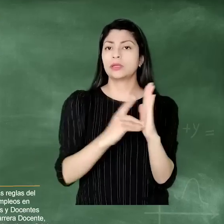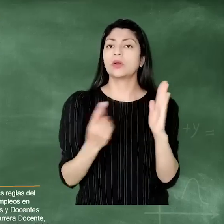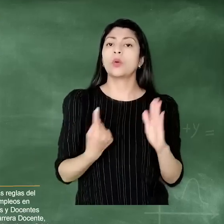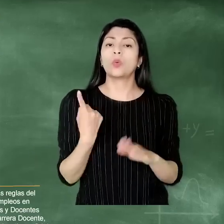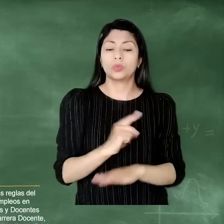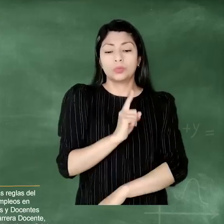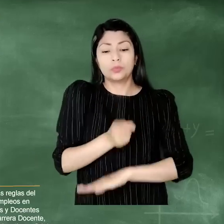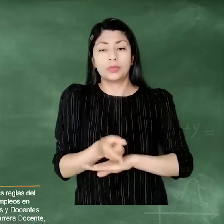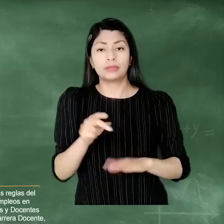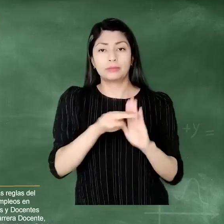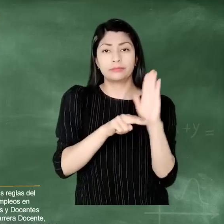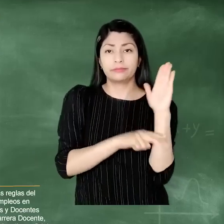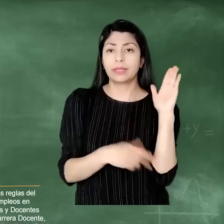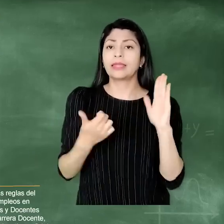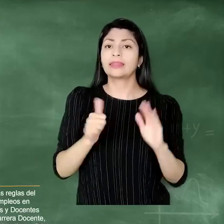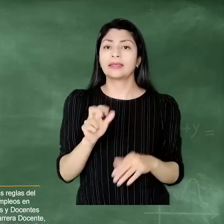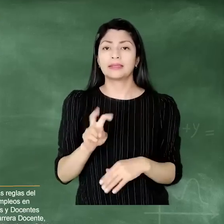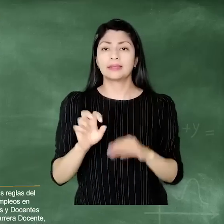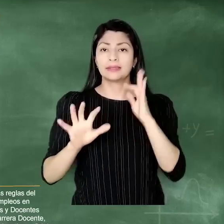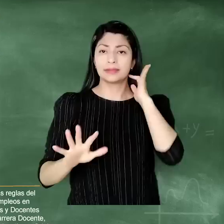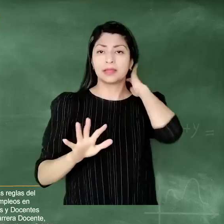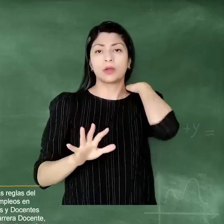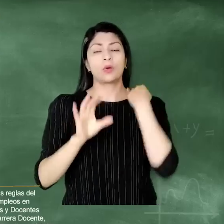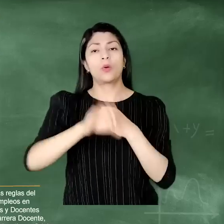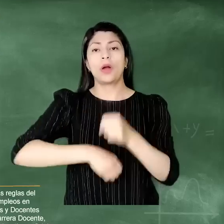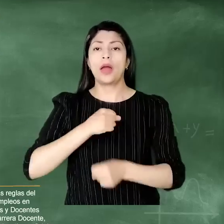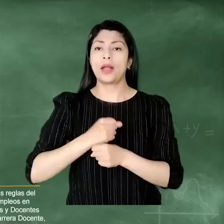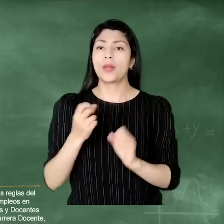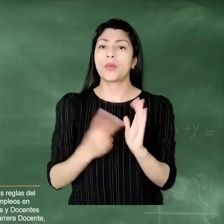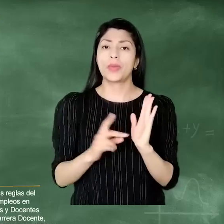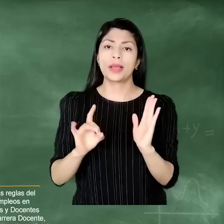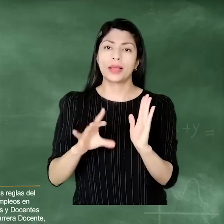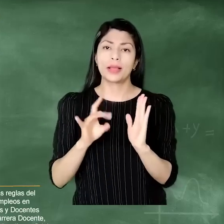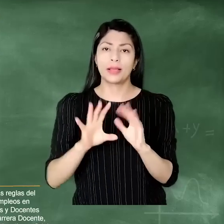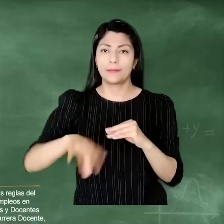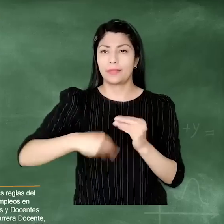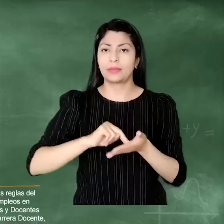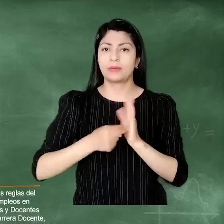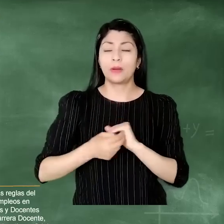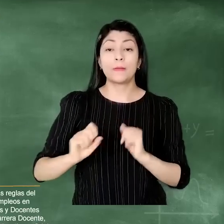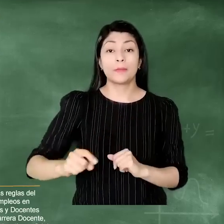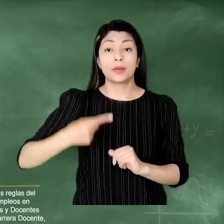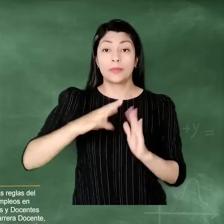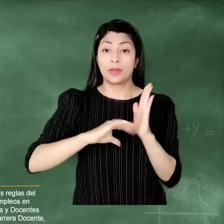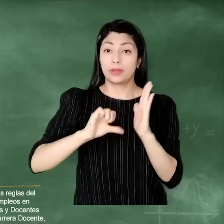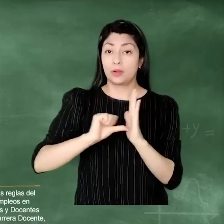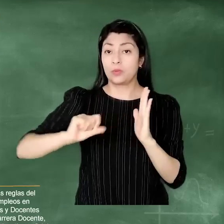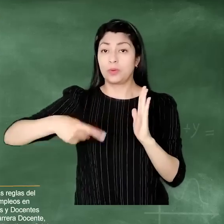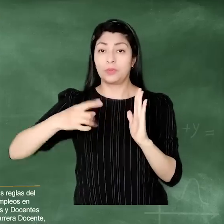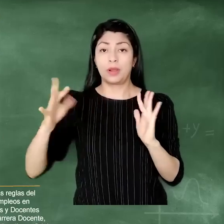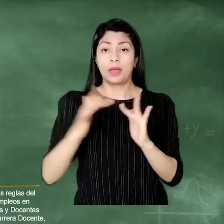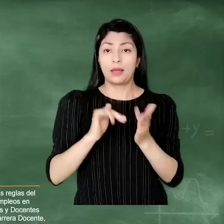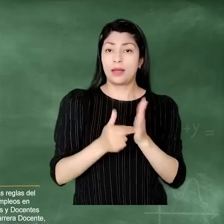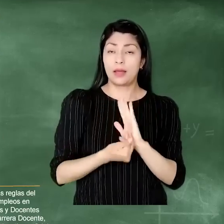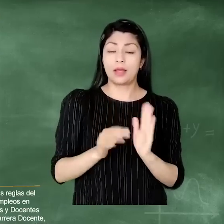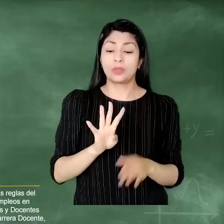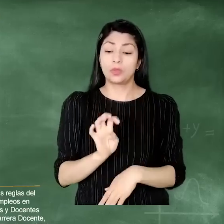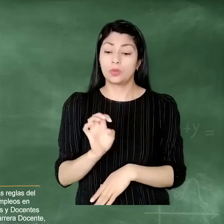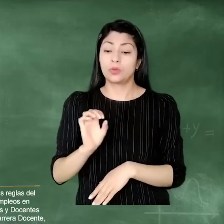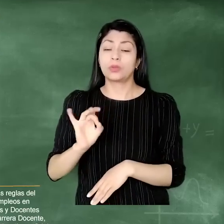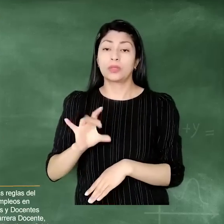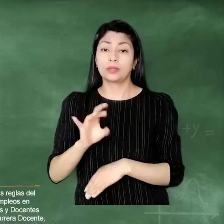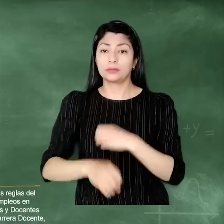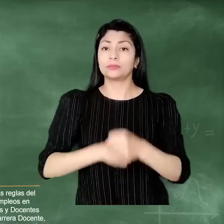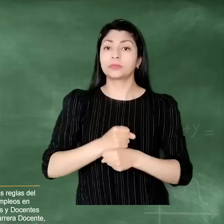2.4.1.1.18 del Decreto Único Reglamentario 1075 de 2015 subrogado por el artículo 1 del Decreto